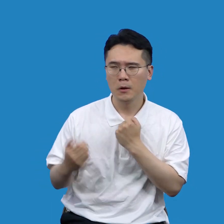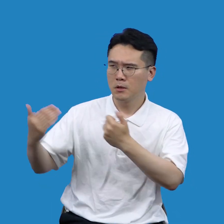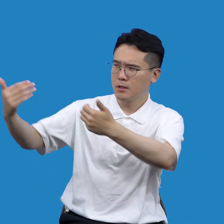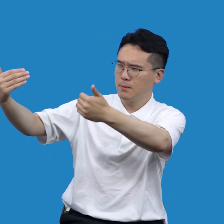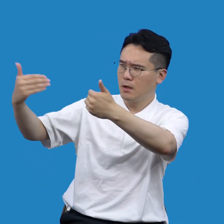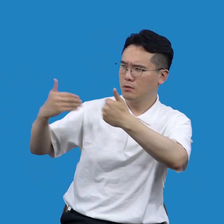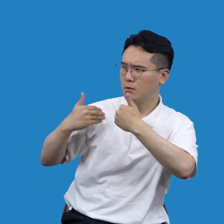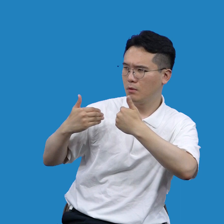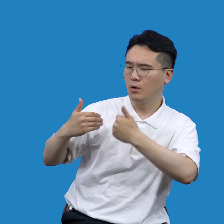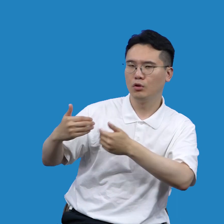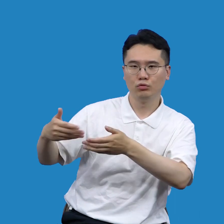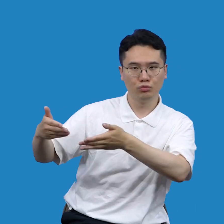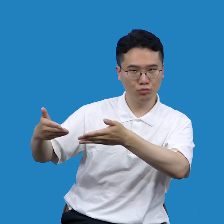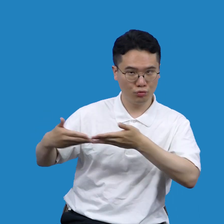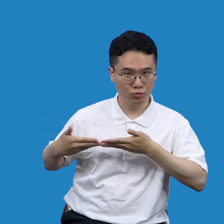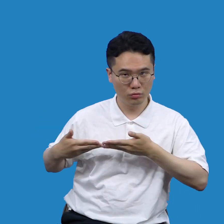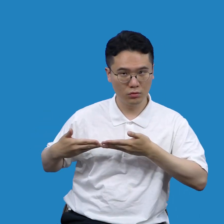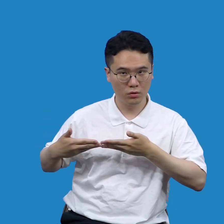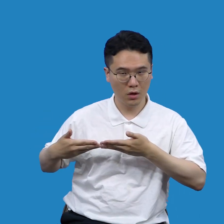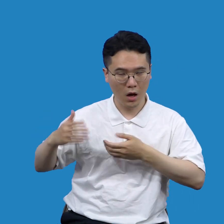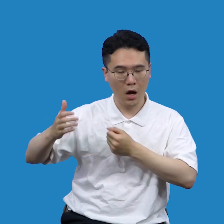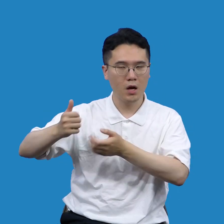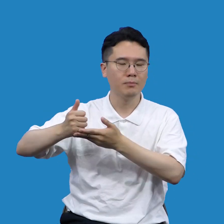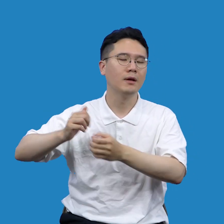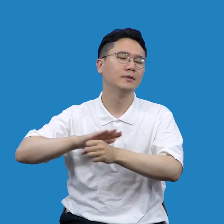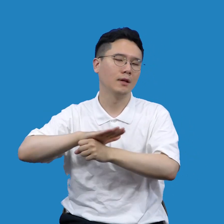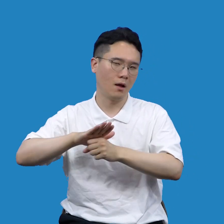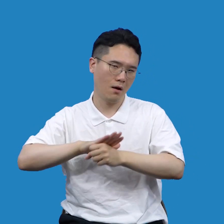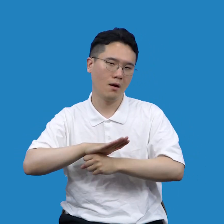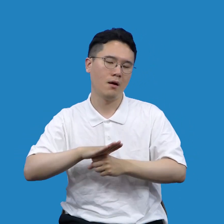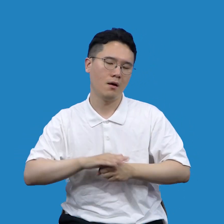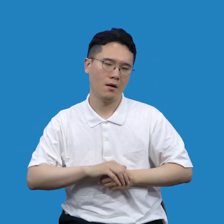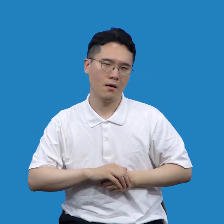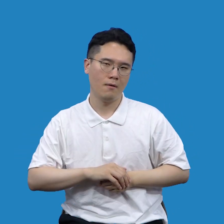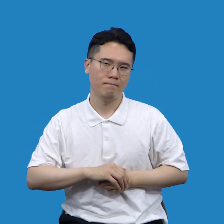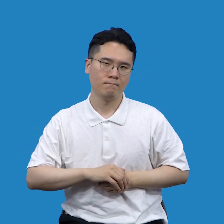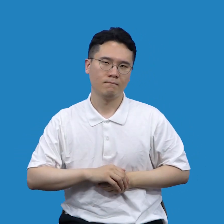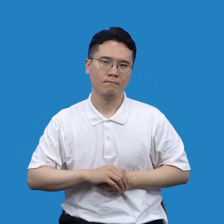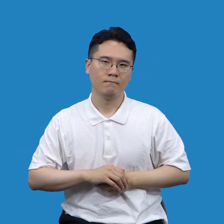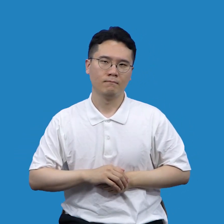일방적으로 베풀어지는 하나님의 사랑, 하나님의 호의.